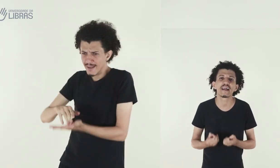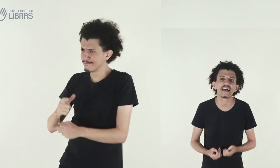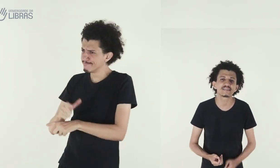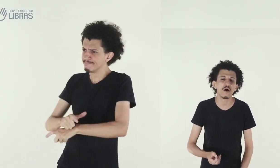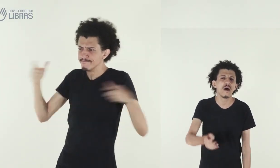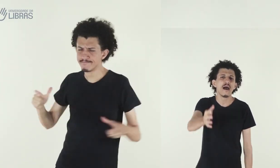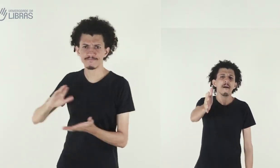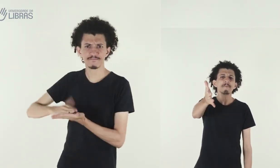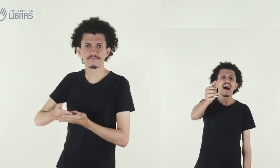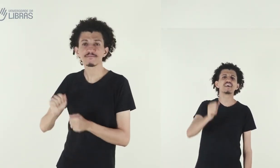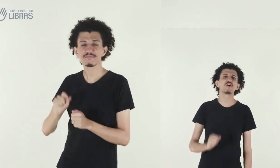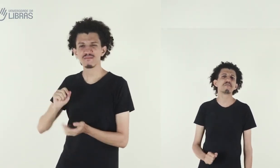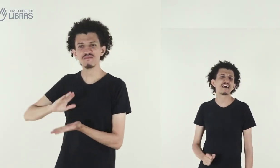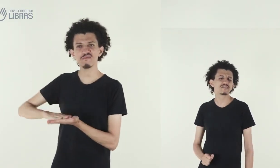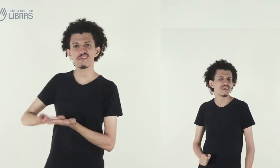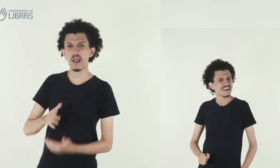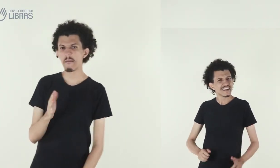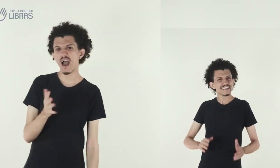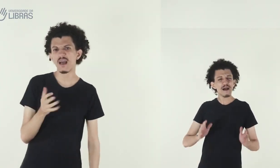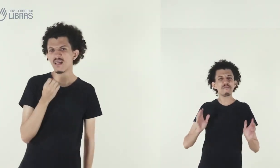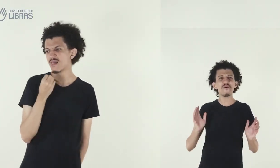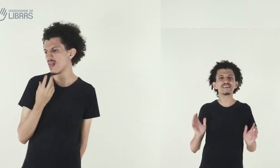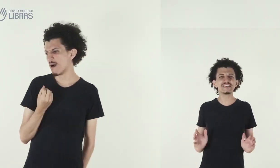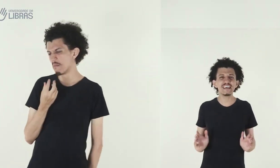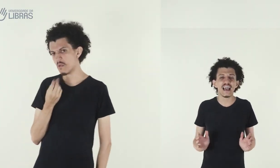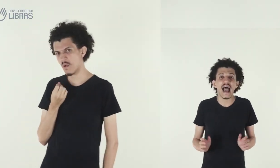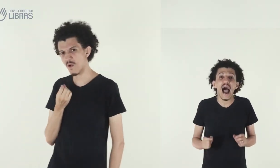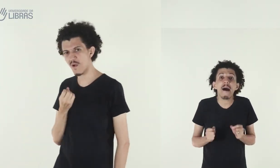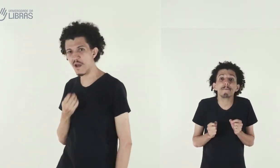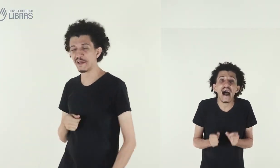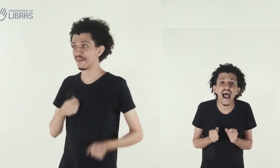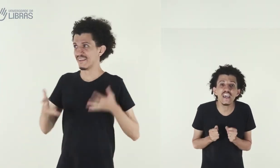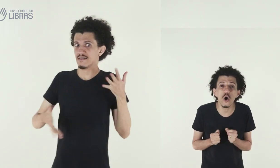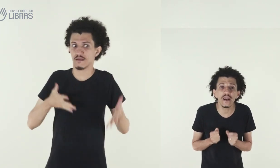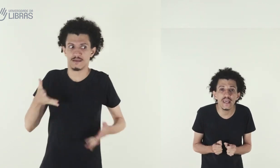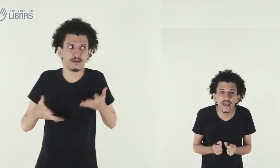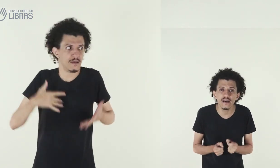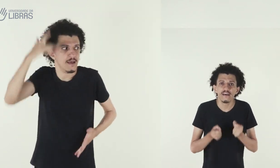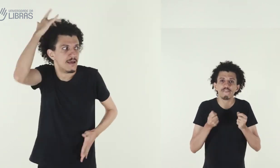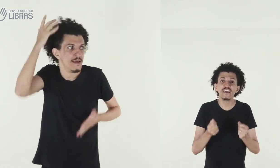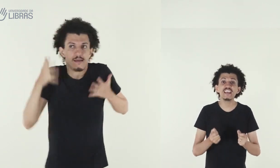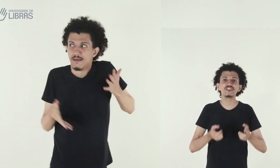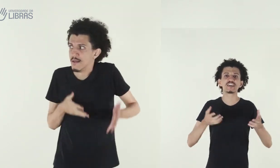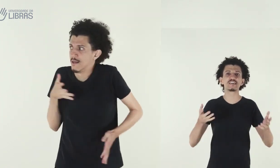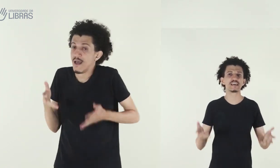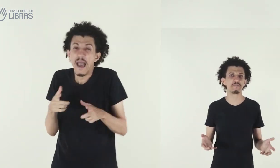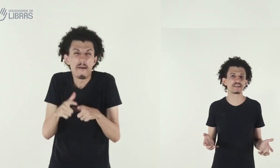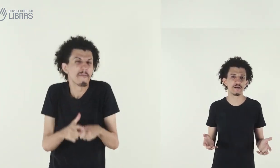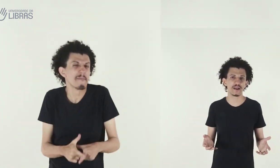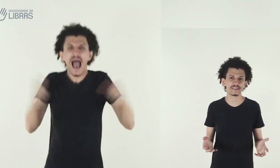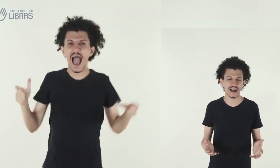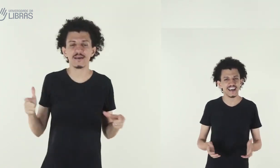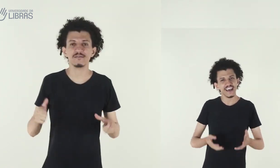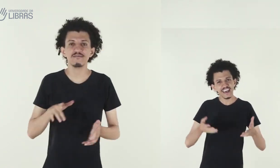uma interpretação mais ou menos. Tá bom assim. A maioria finge que